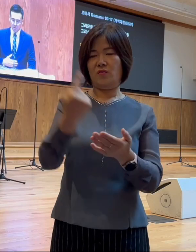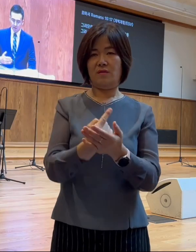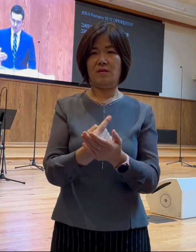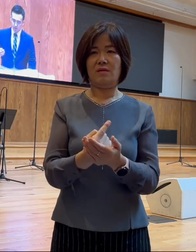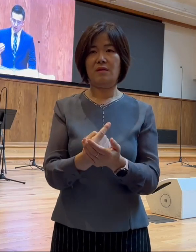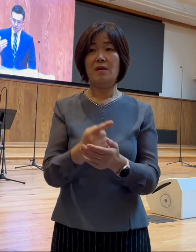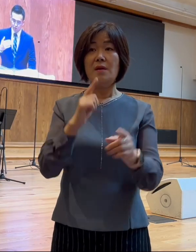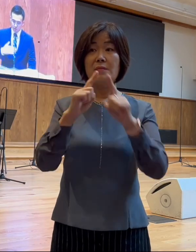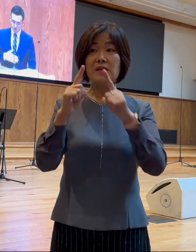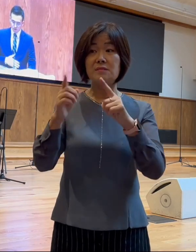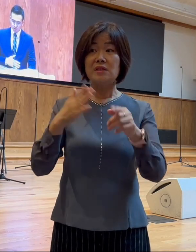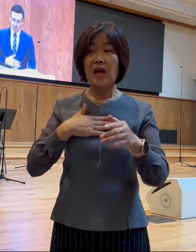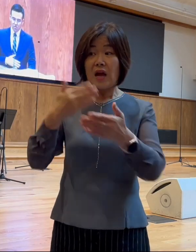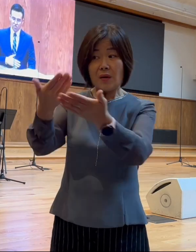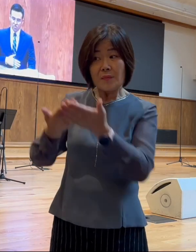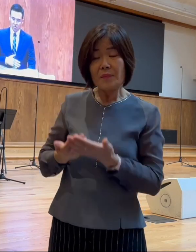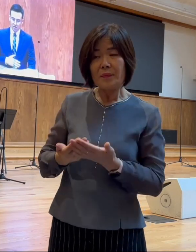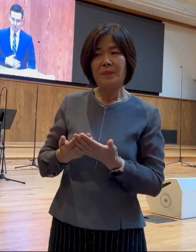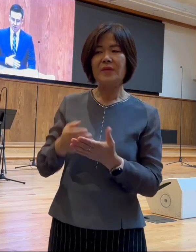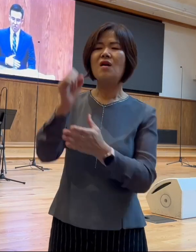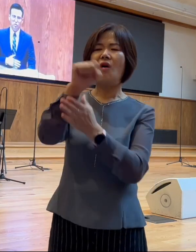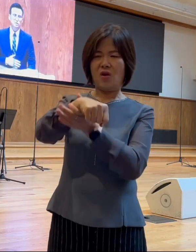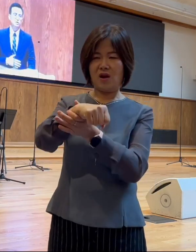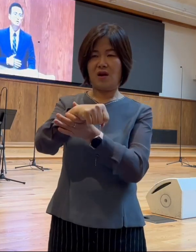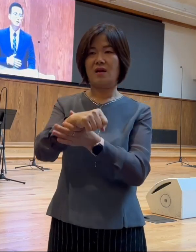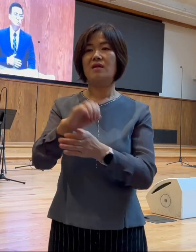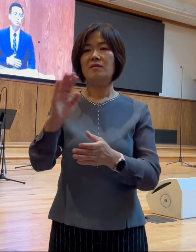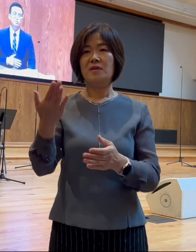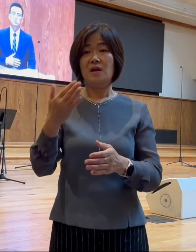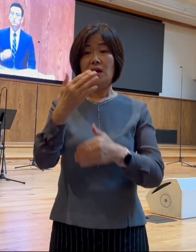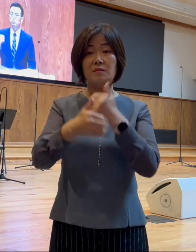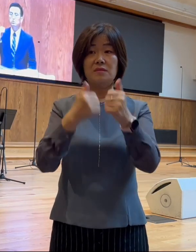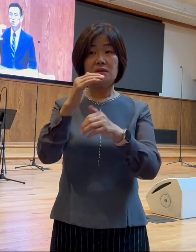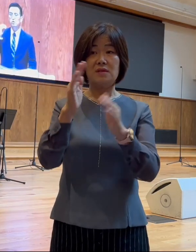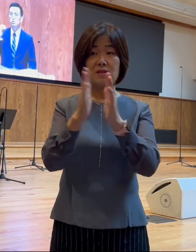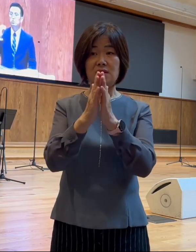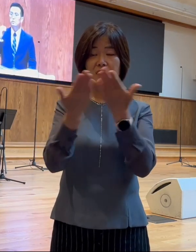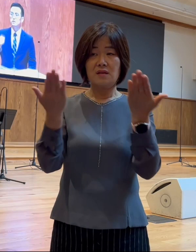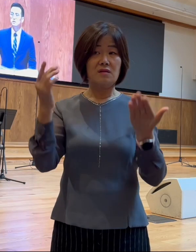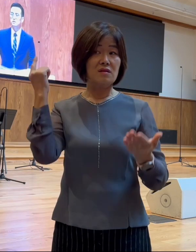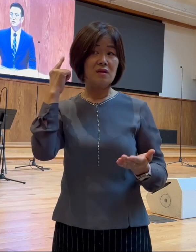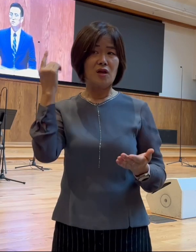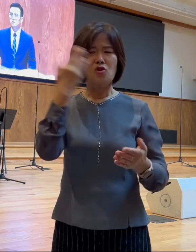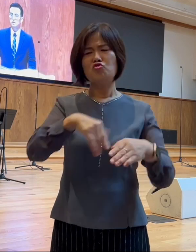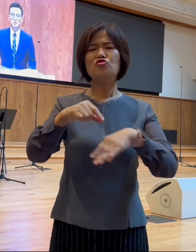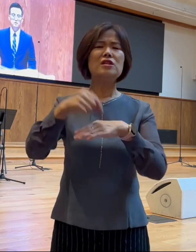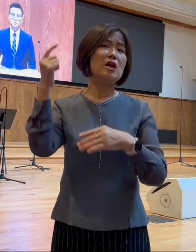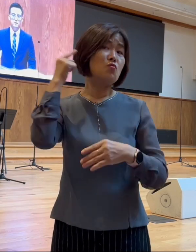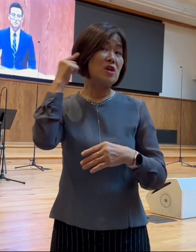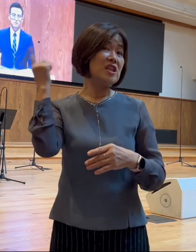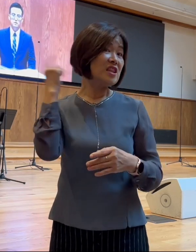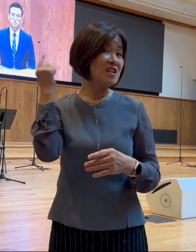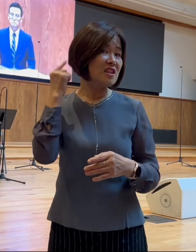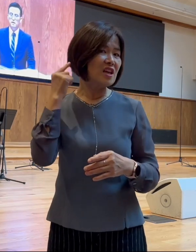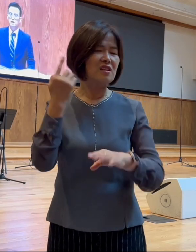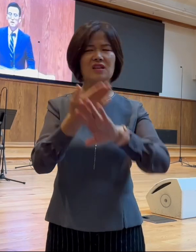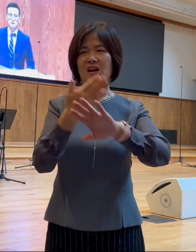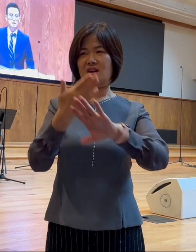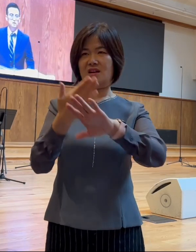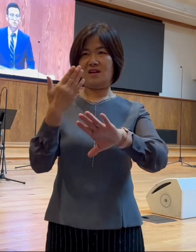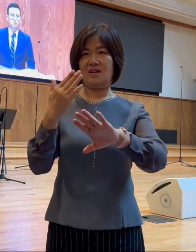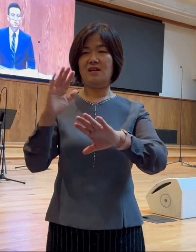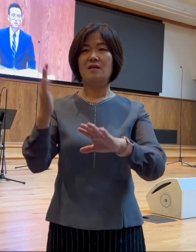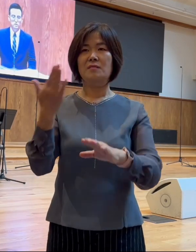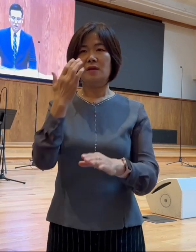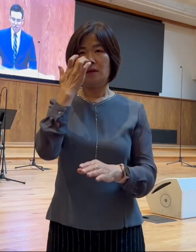그러니까 말씀을 내가 수용한다는 거죠. 성경에서 듣는다는 표현이 우리의 육체의 귀로만 듣는 것을 말하는 게